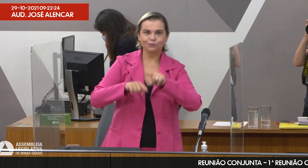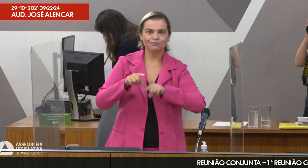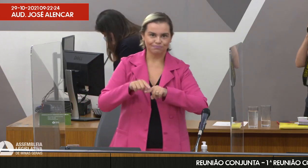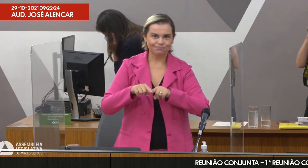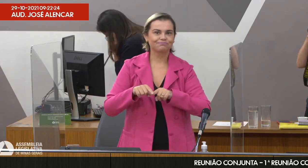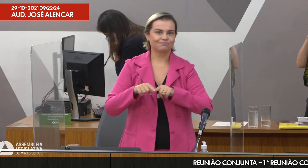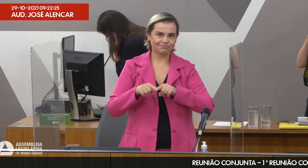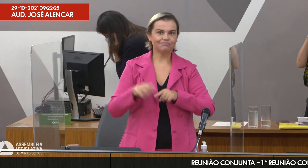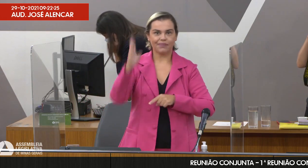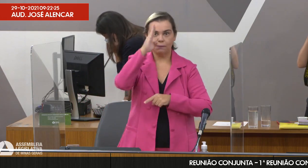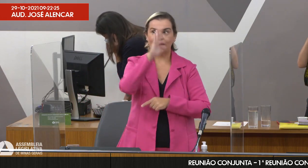entrega